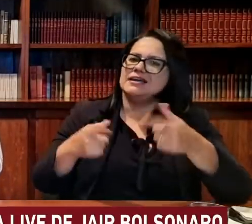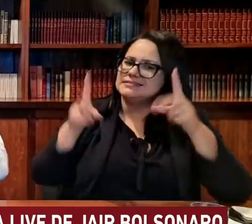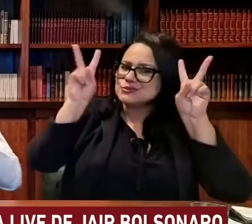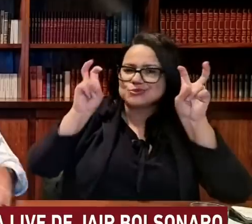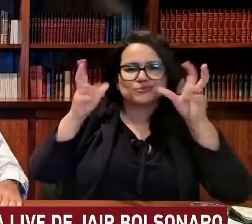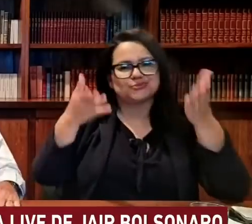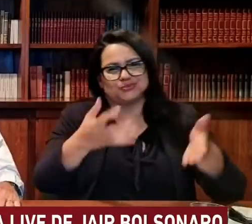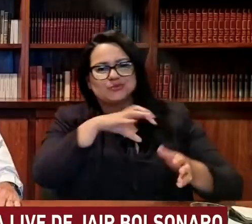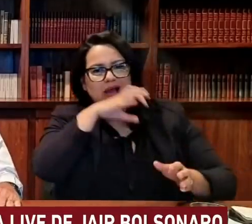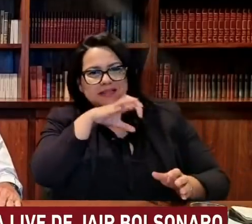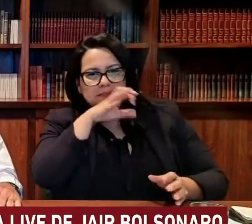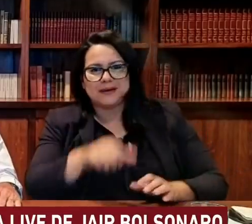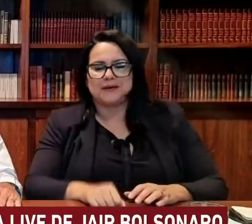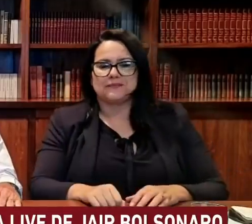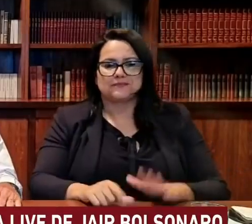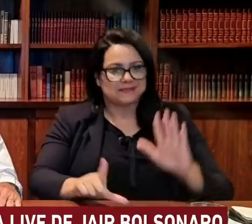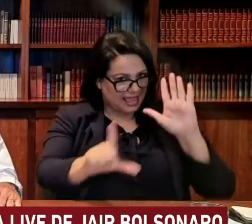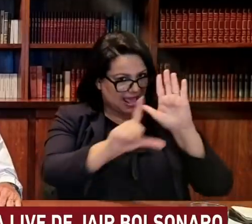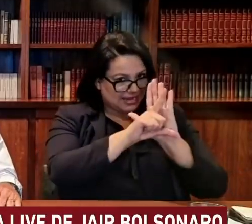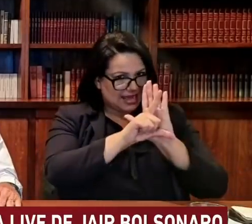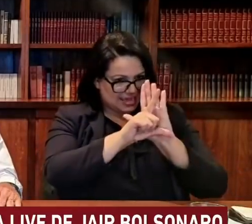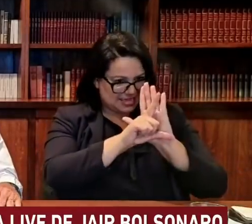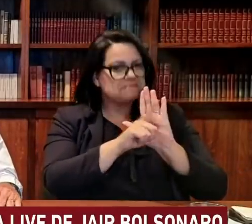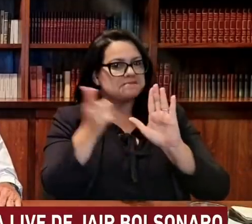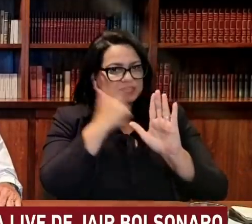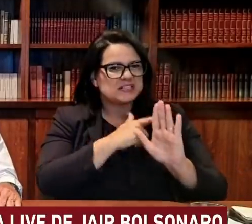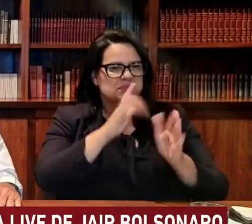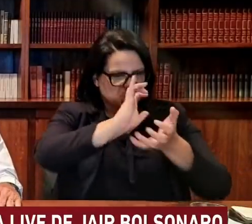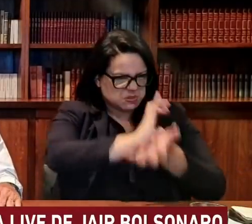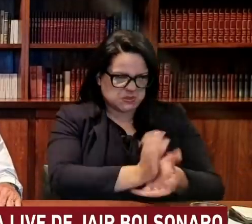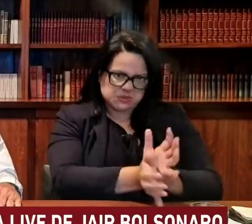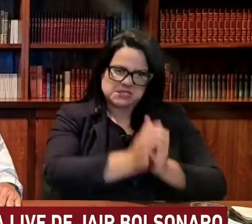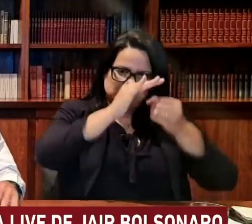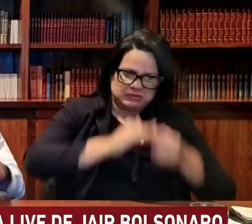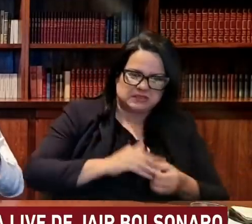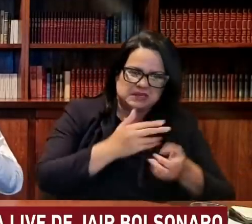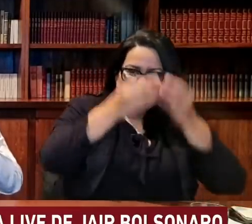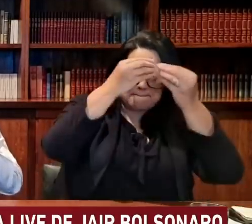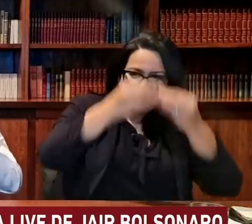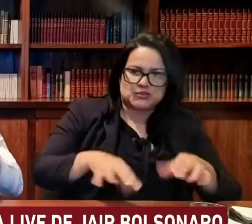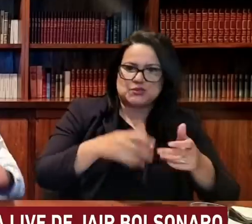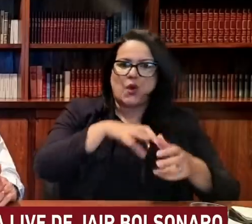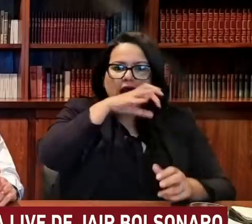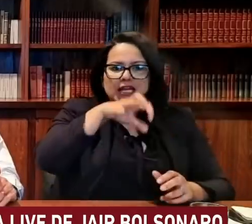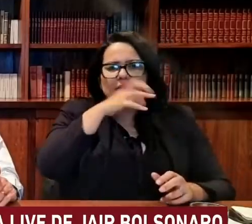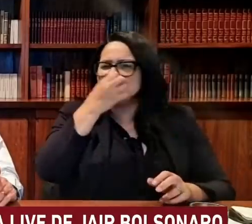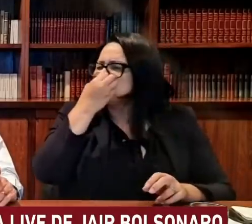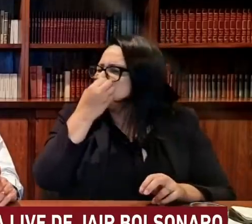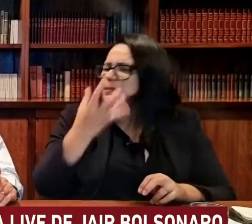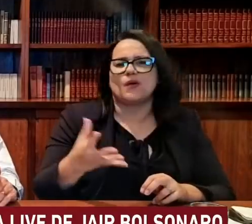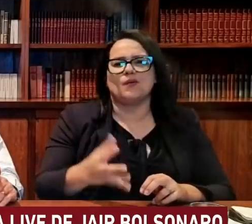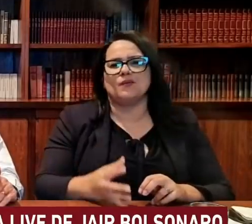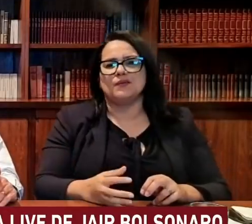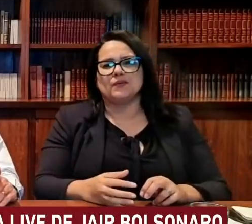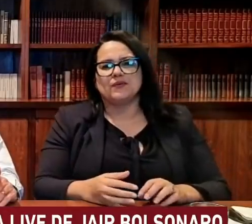né? A lei que o senhor aplicou para os maus tratos, isso daí foi muito beneficente. A gente, lá